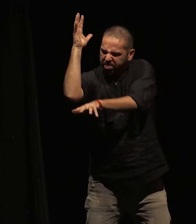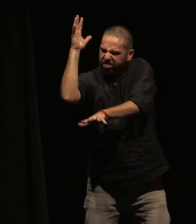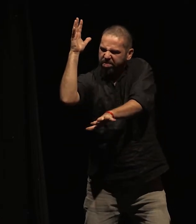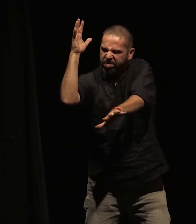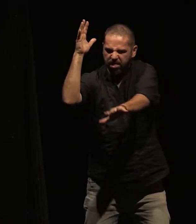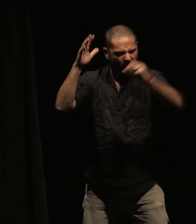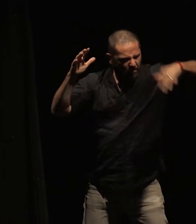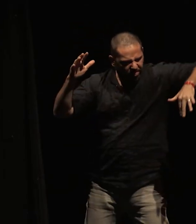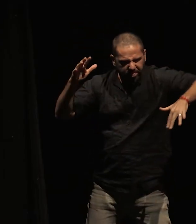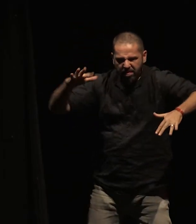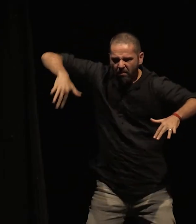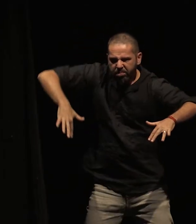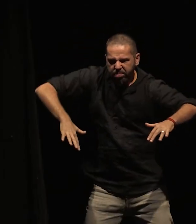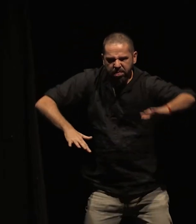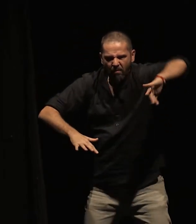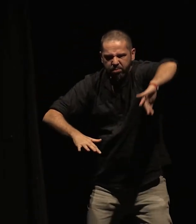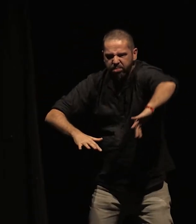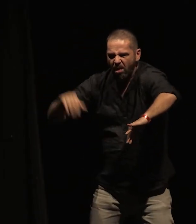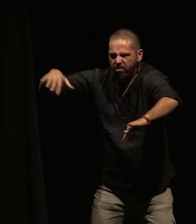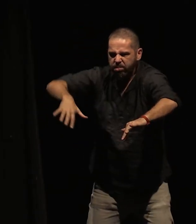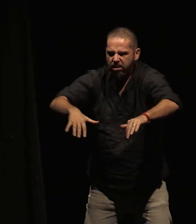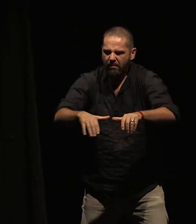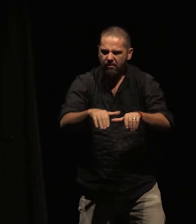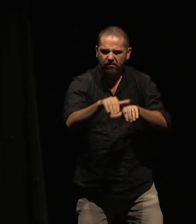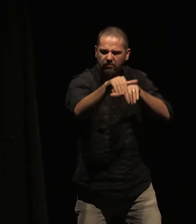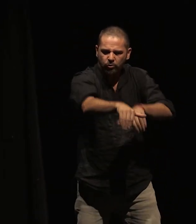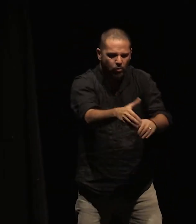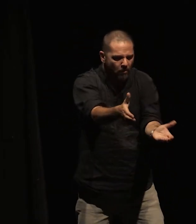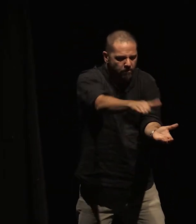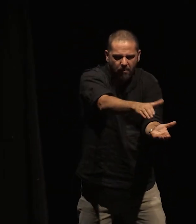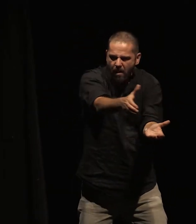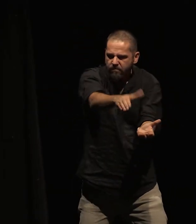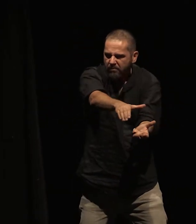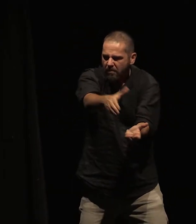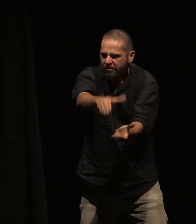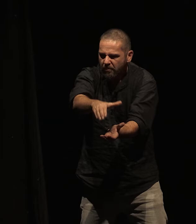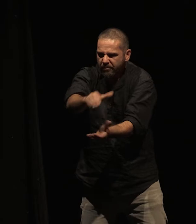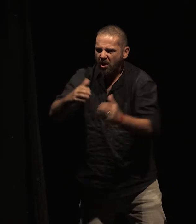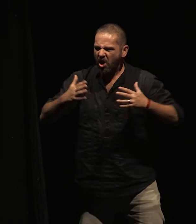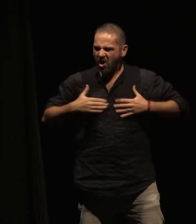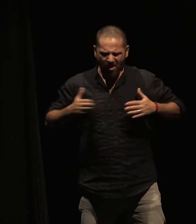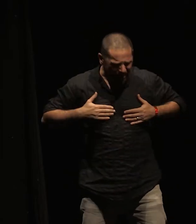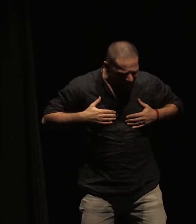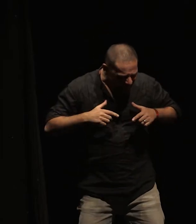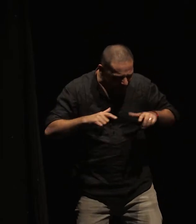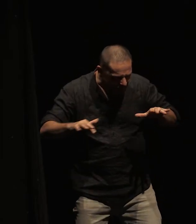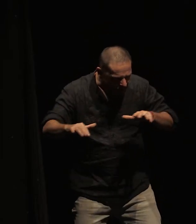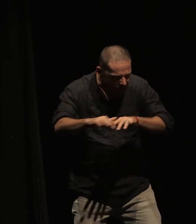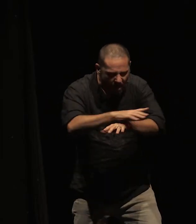dizaines de tombes avaient pris la forme des corps ensevelis sous un fin sable fin. Et là, sous nos yeux,